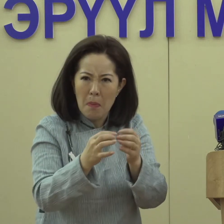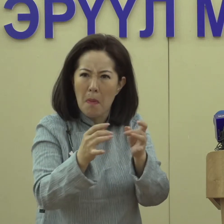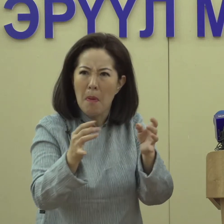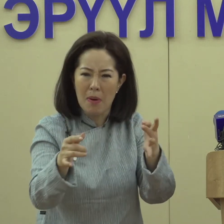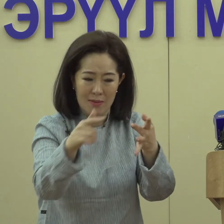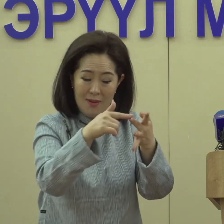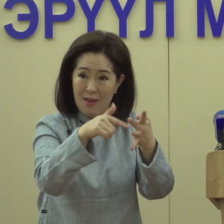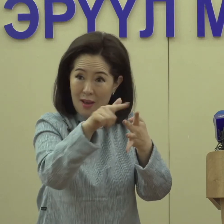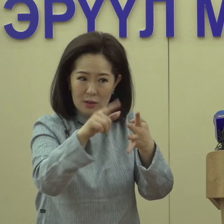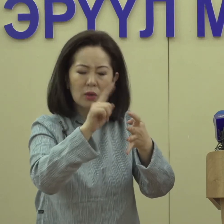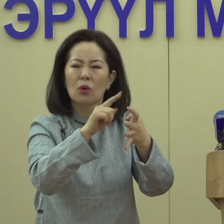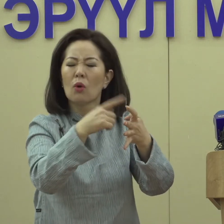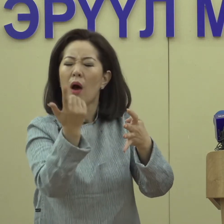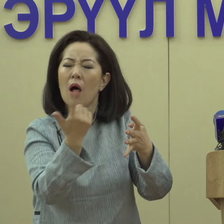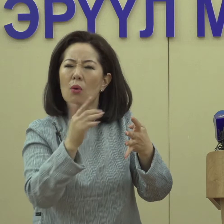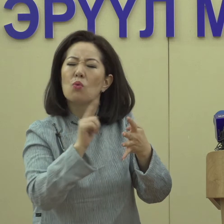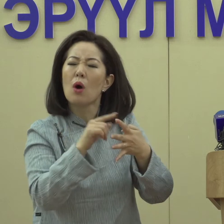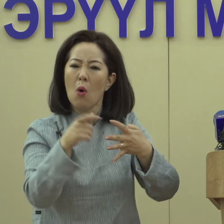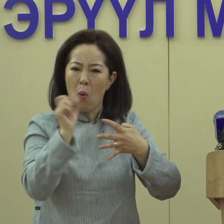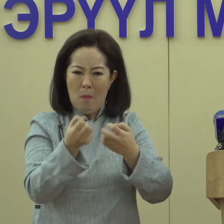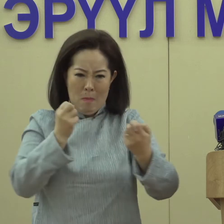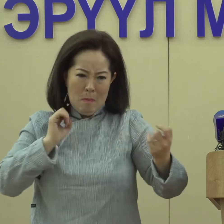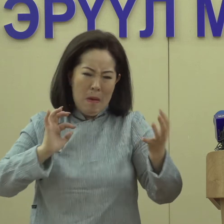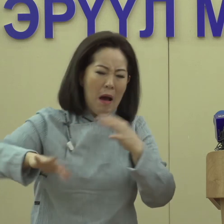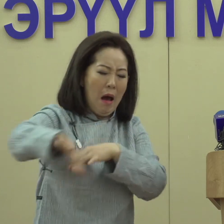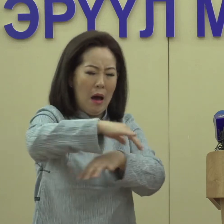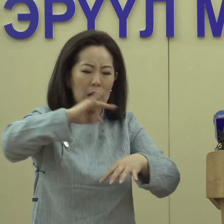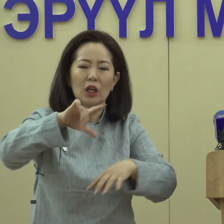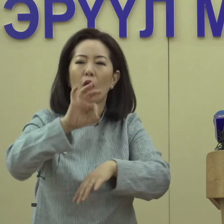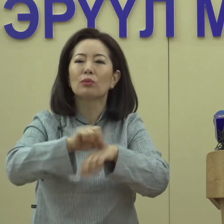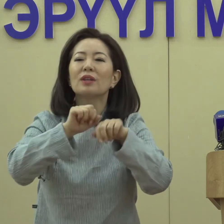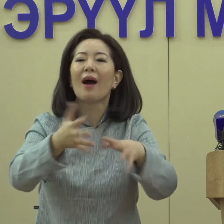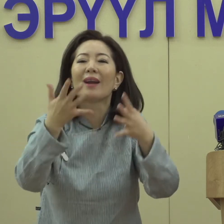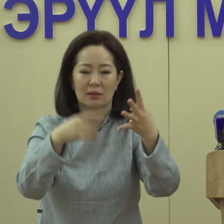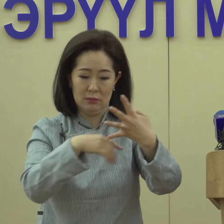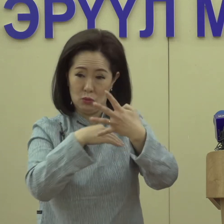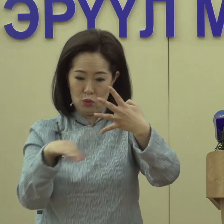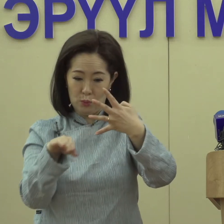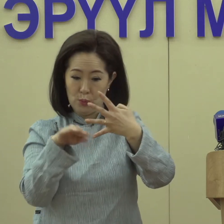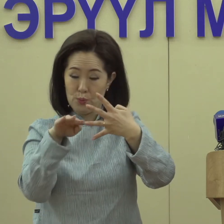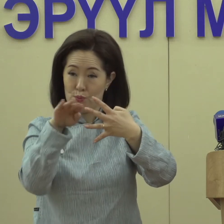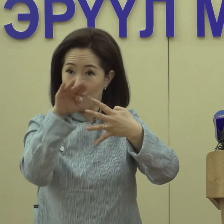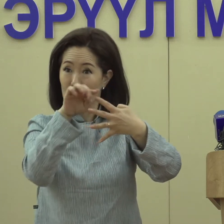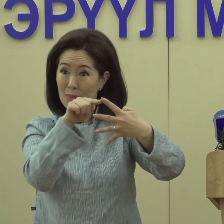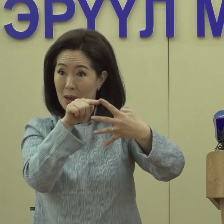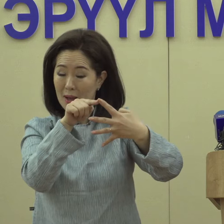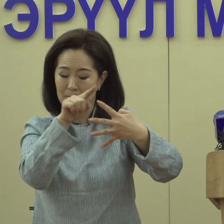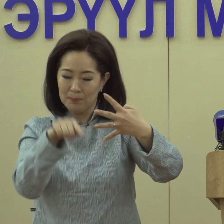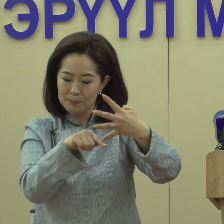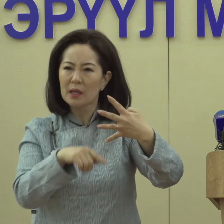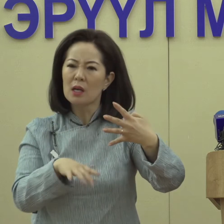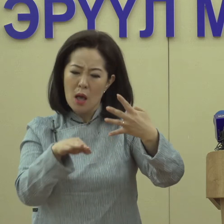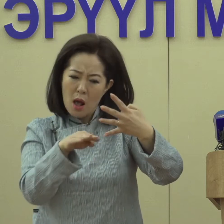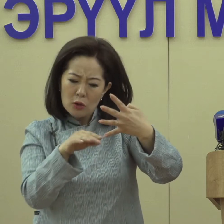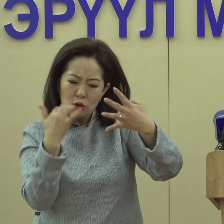тархаж байгаа. Тэгээд 4-дүгээрт нь бол хүн амын дунд өргөн хүрээнд тархаж байгаа гэсэн 4 үе шатыг тодорхойлсон. За тэгээ үе шат